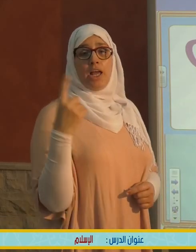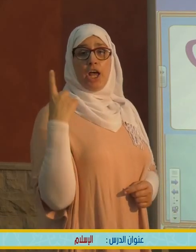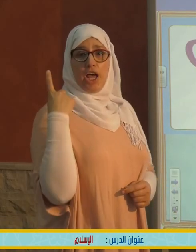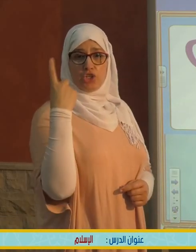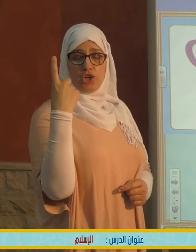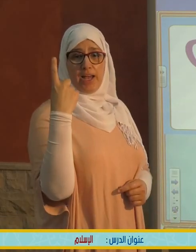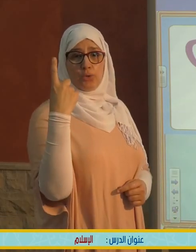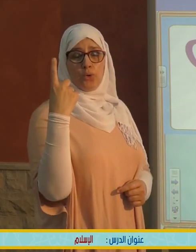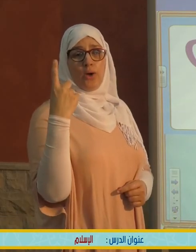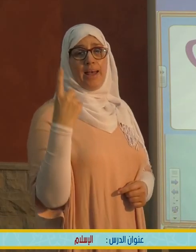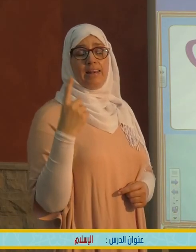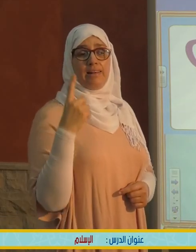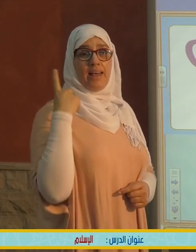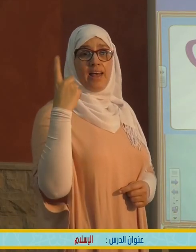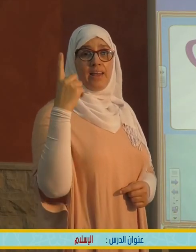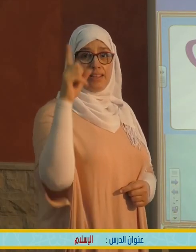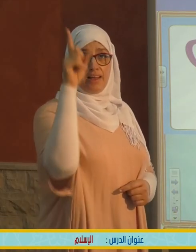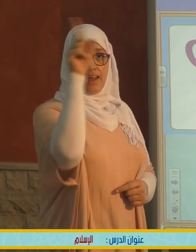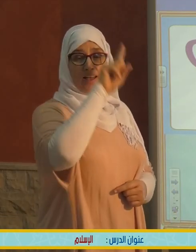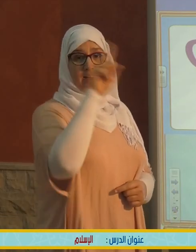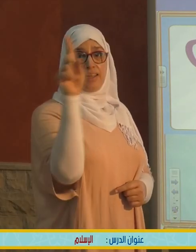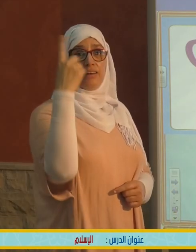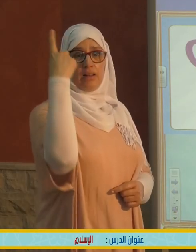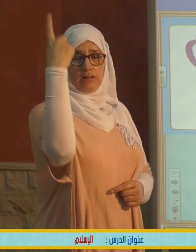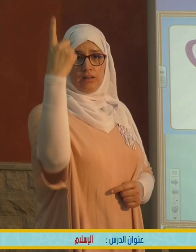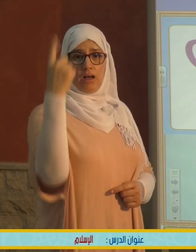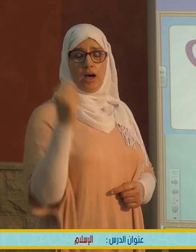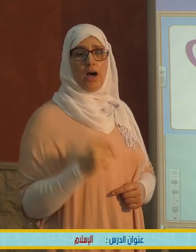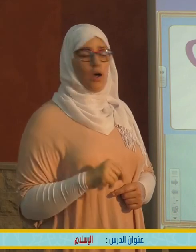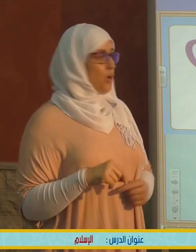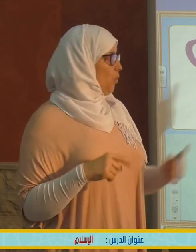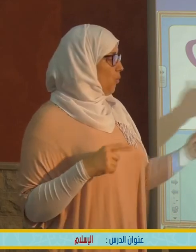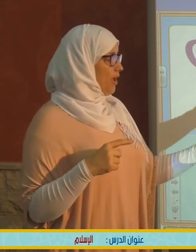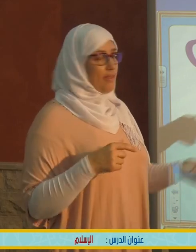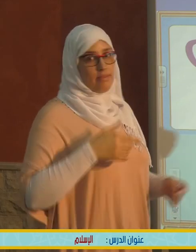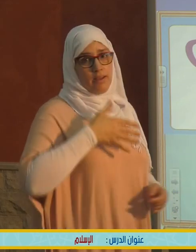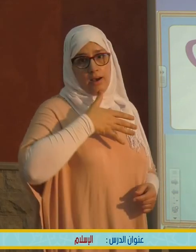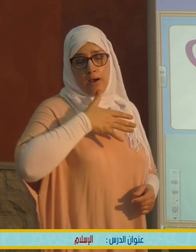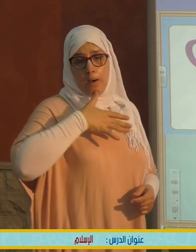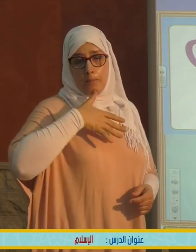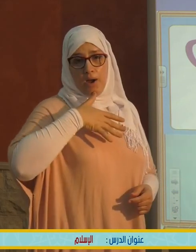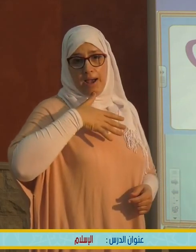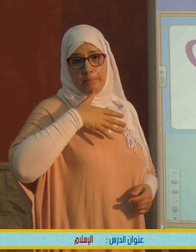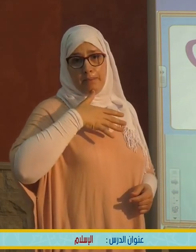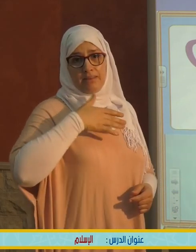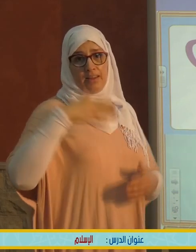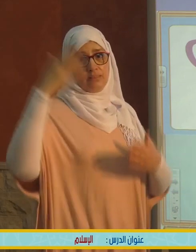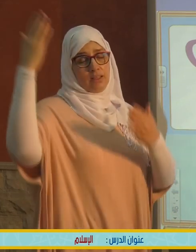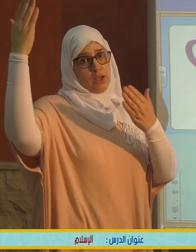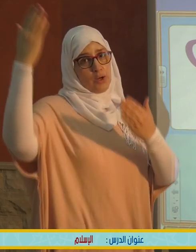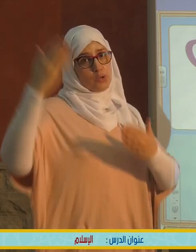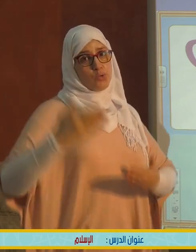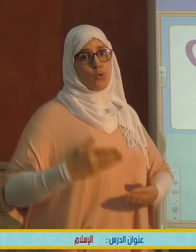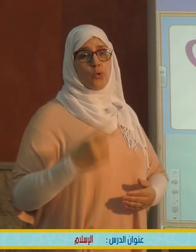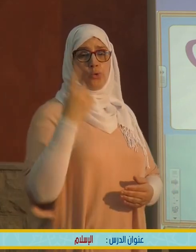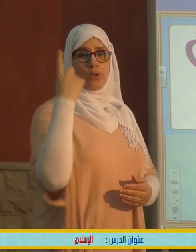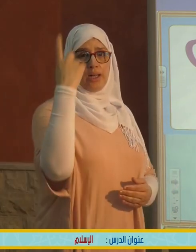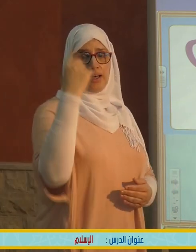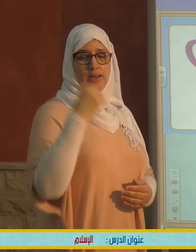نقول: أشهد أن لا إله إلا الله وأن محمداً رسول